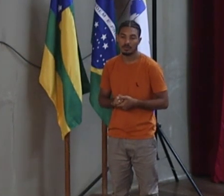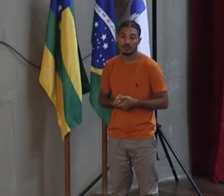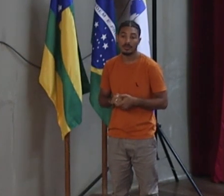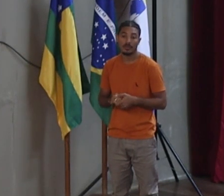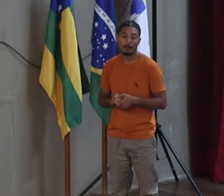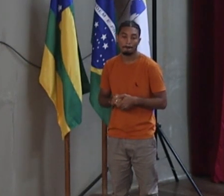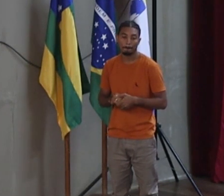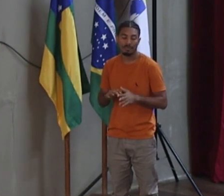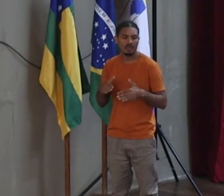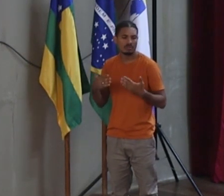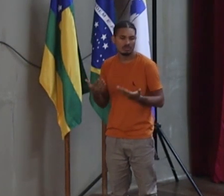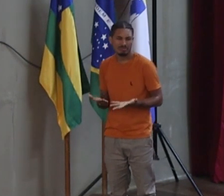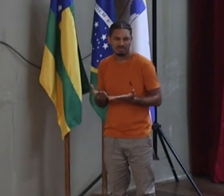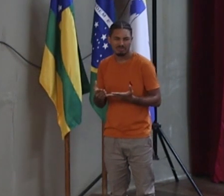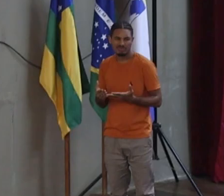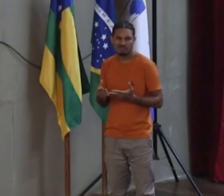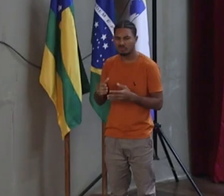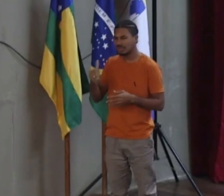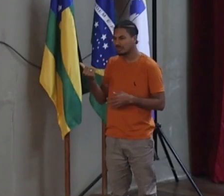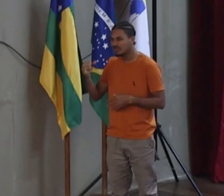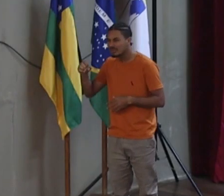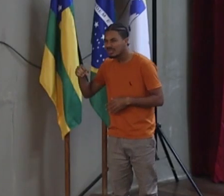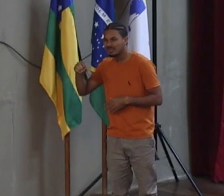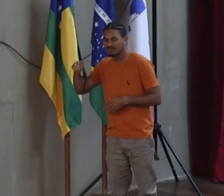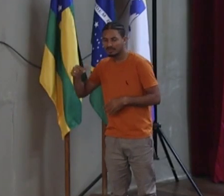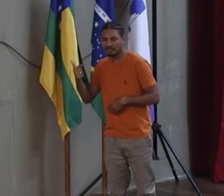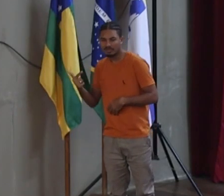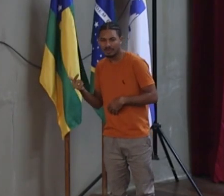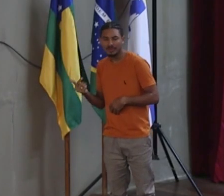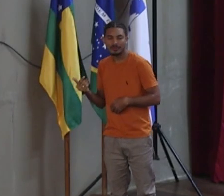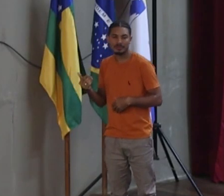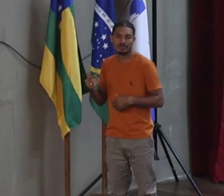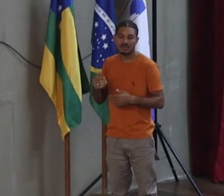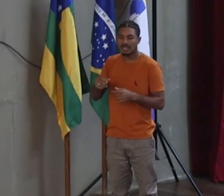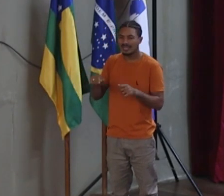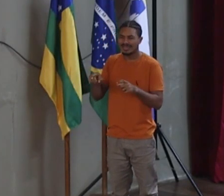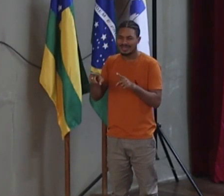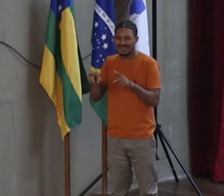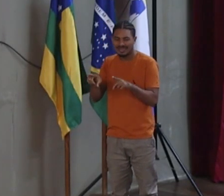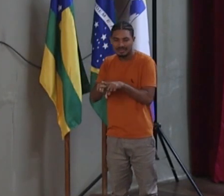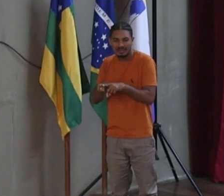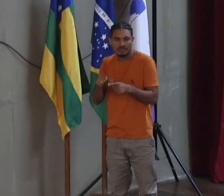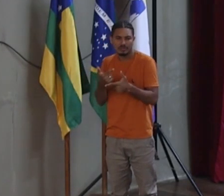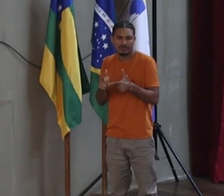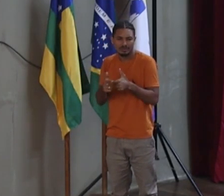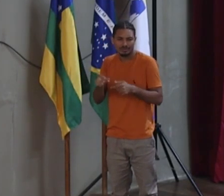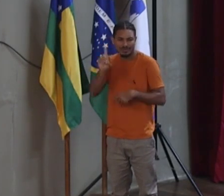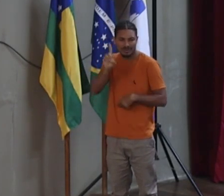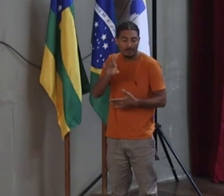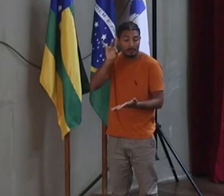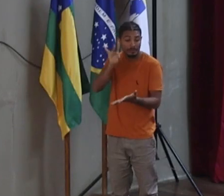Bom, então, de 1992, além da burocracia interna, a diretoria concretizou